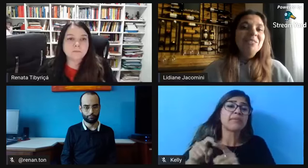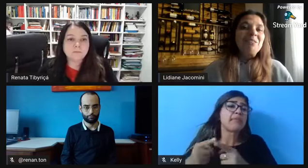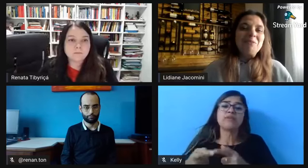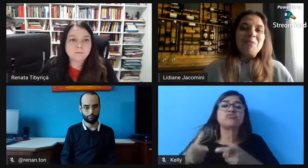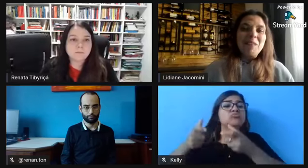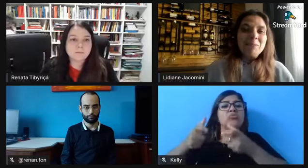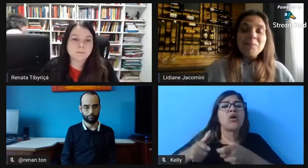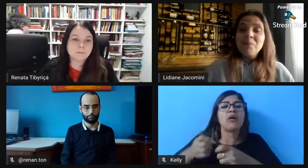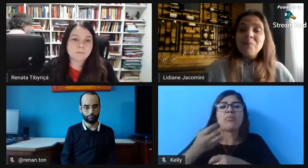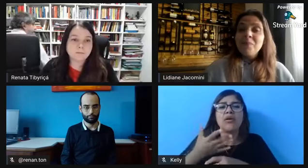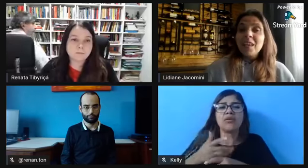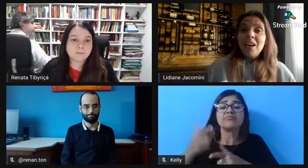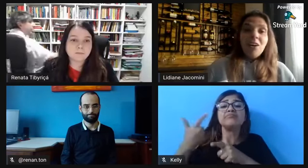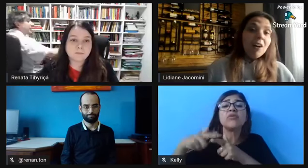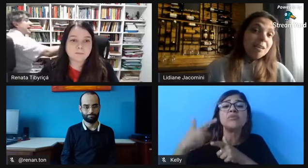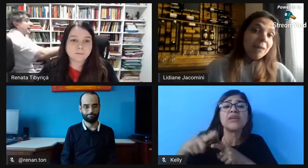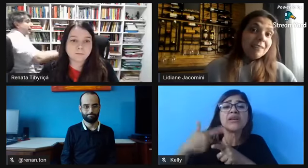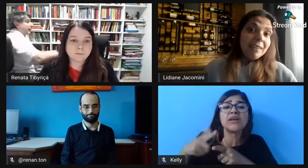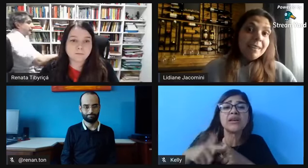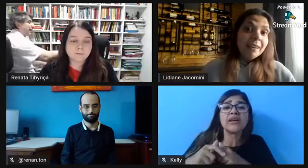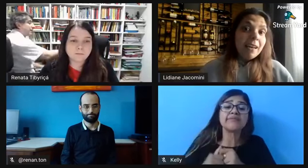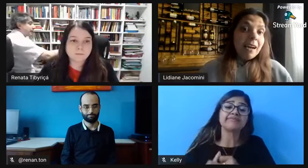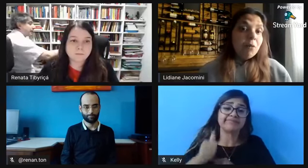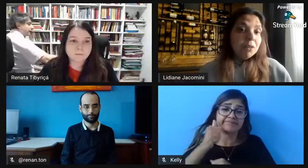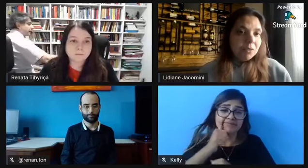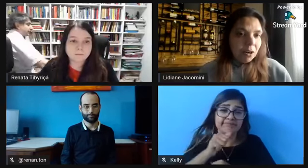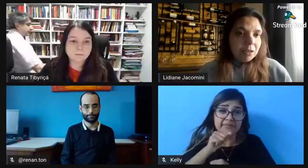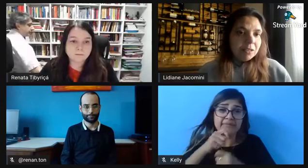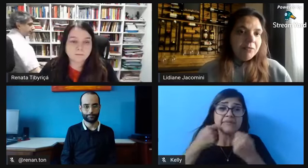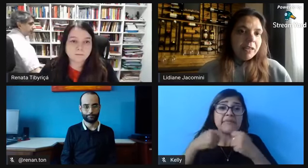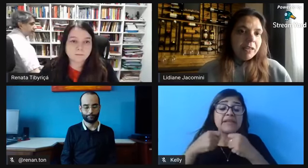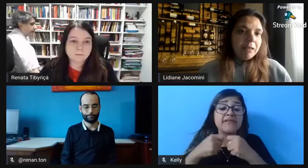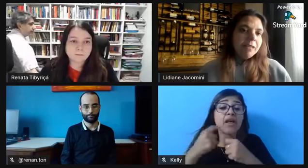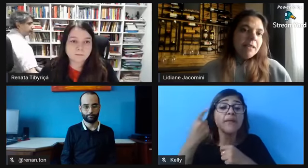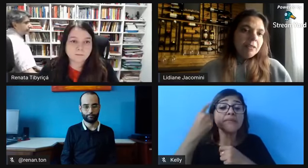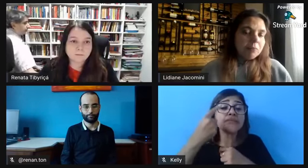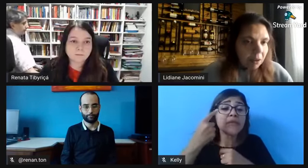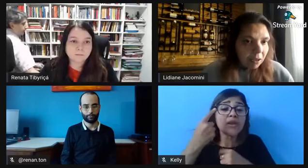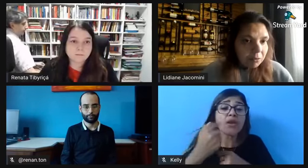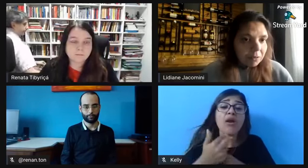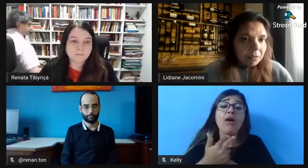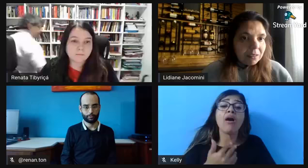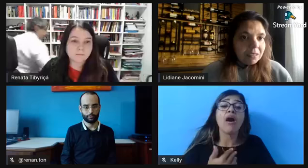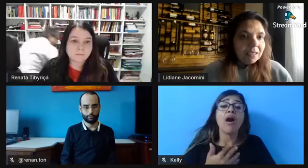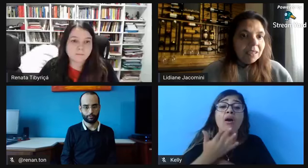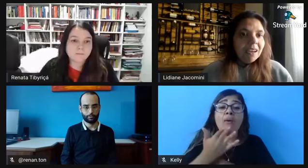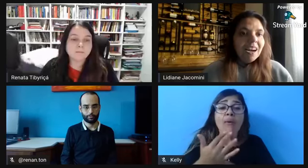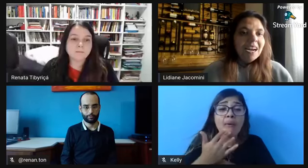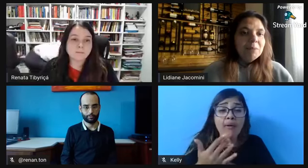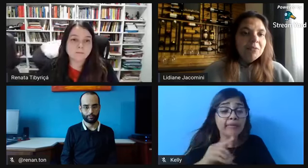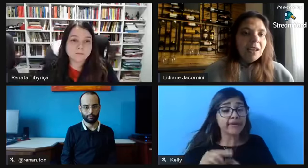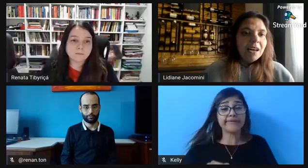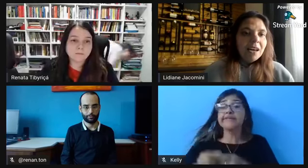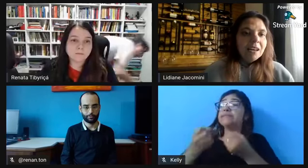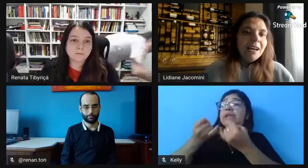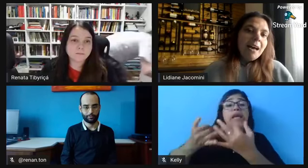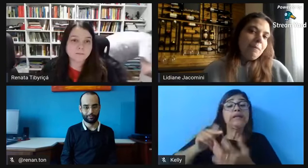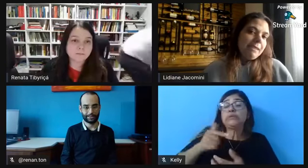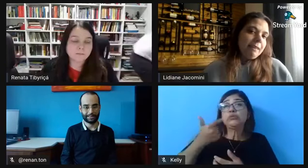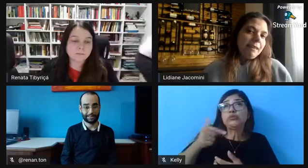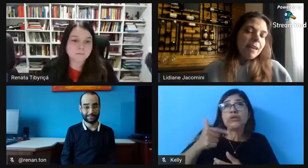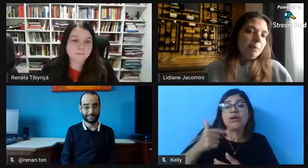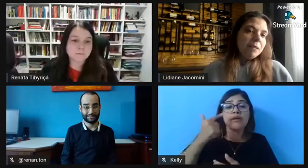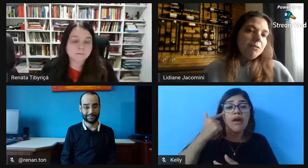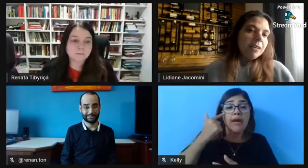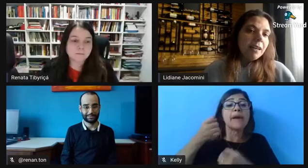adequado. Aí o segundo problema: olha, mãe, tem que declarar a cor dos olhos. Eu falei: mas ela não tem olhos. Uhum. Aí eles falaram: mas